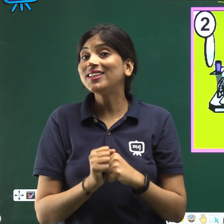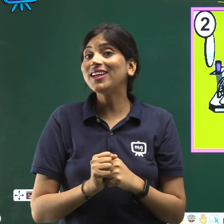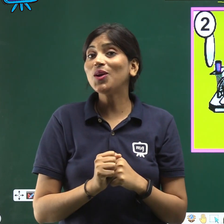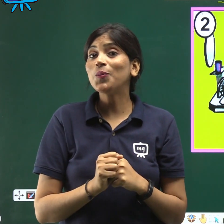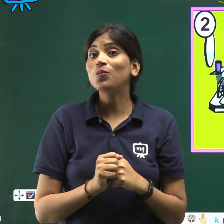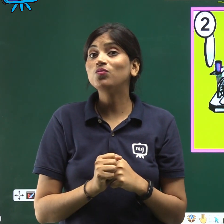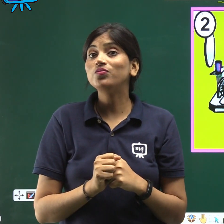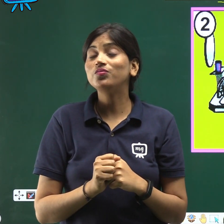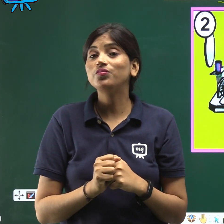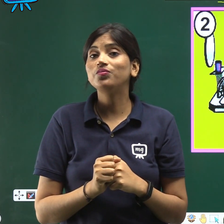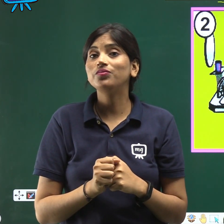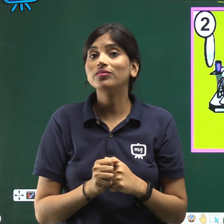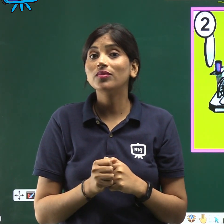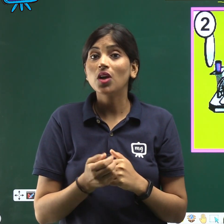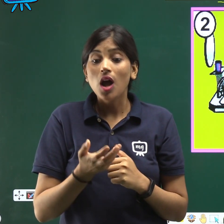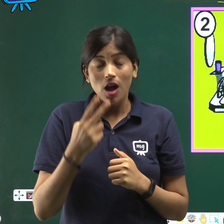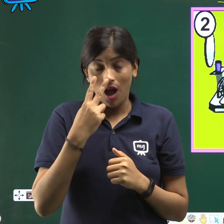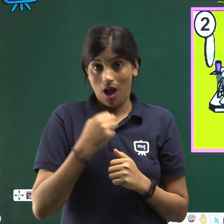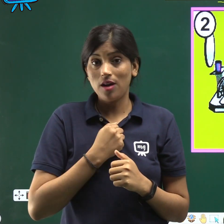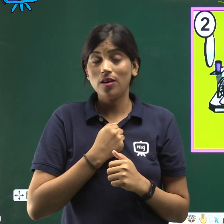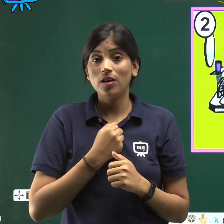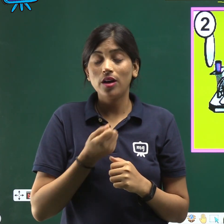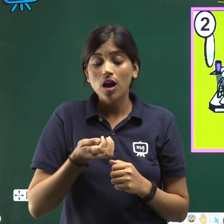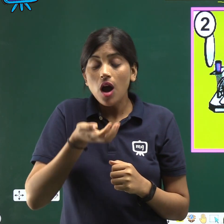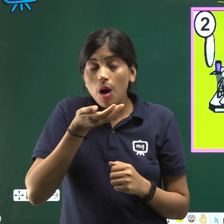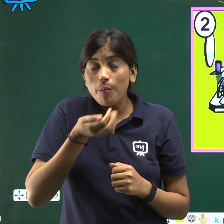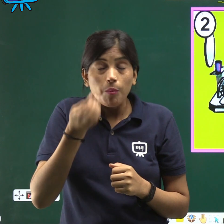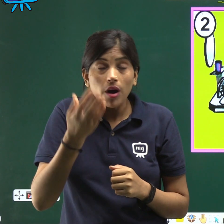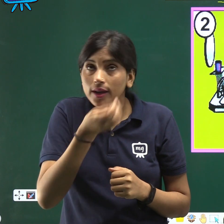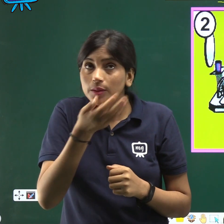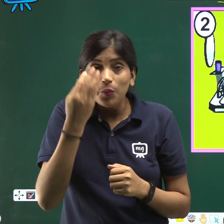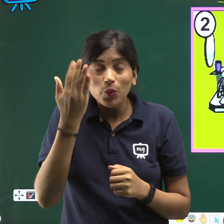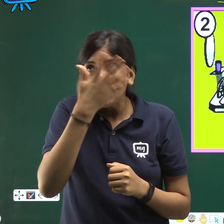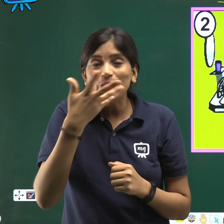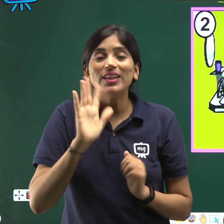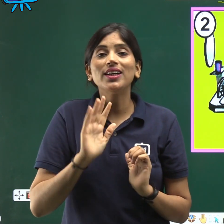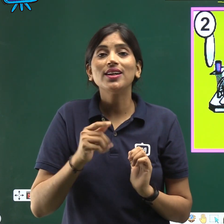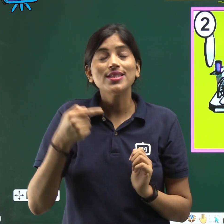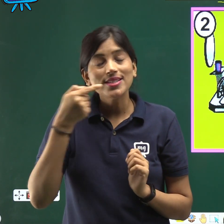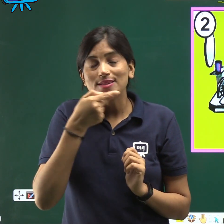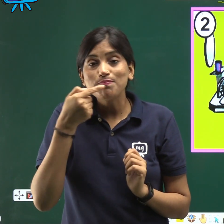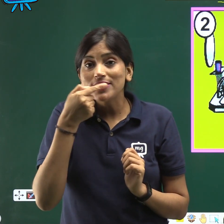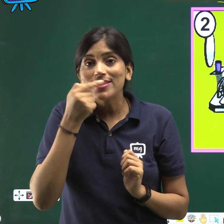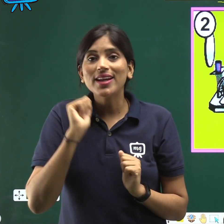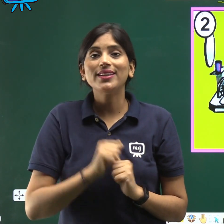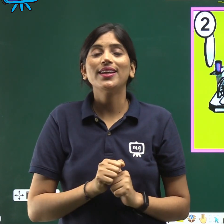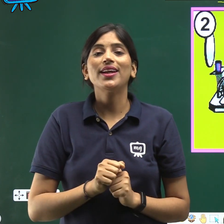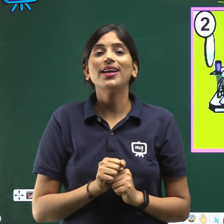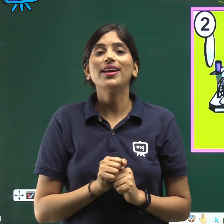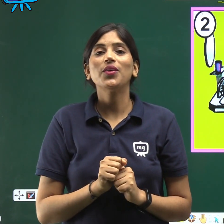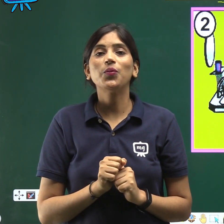हैं? हम देखो मुंह धोते हैं, ब्रश करते